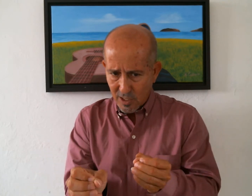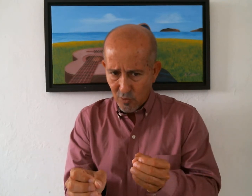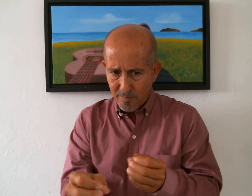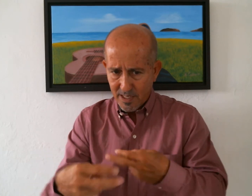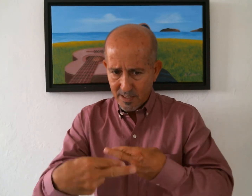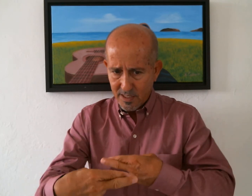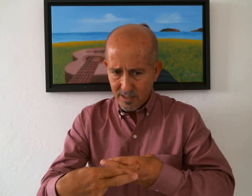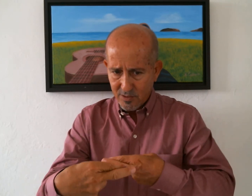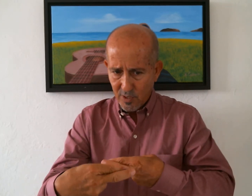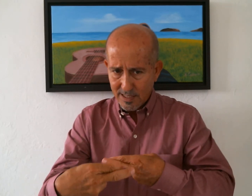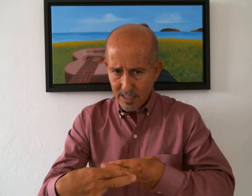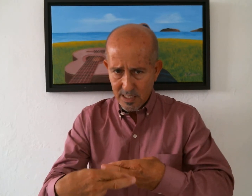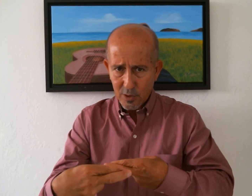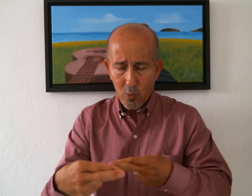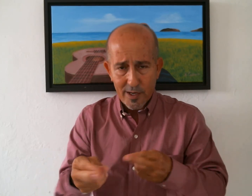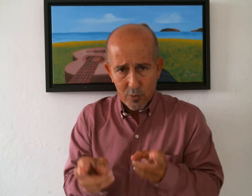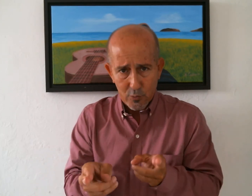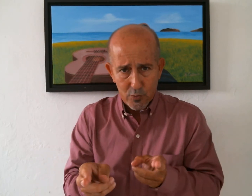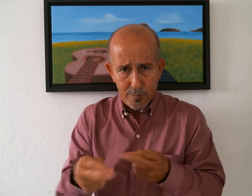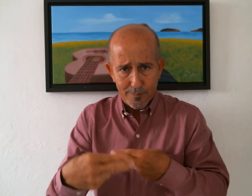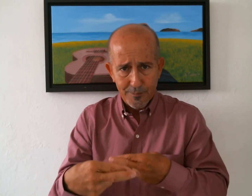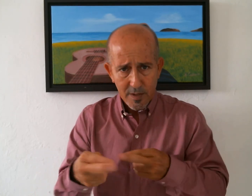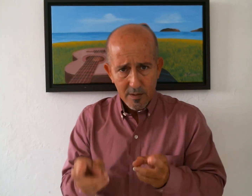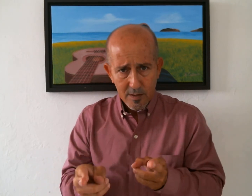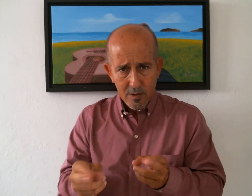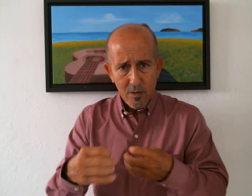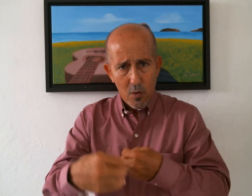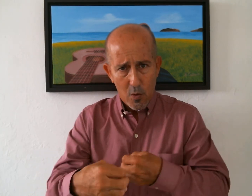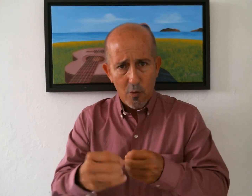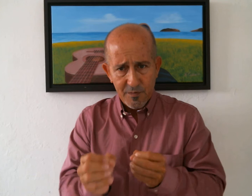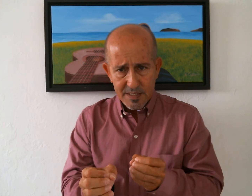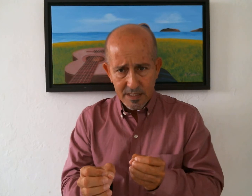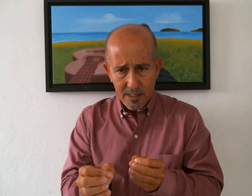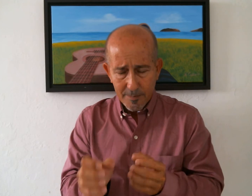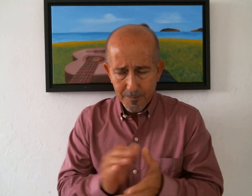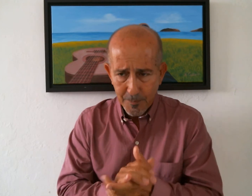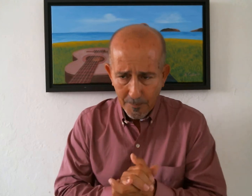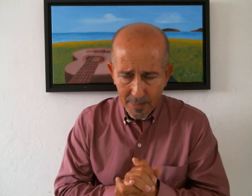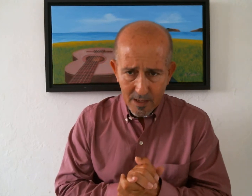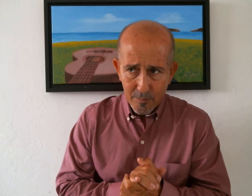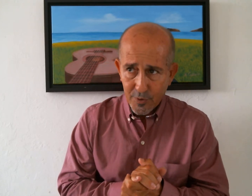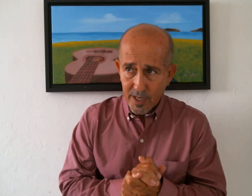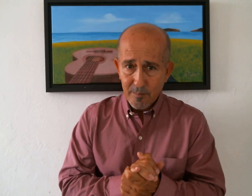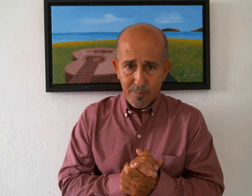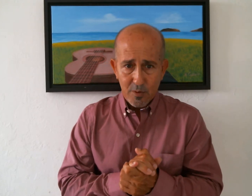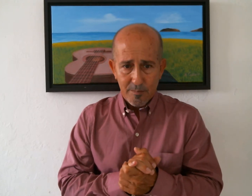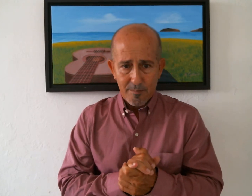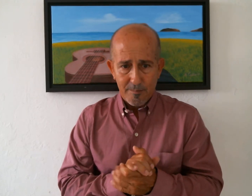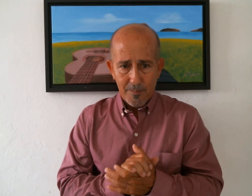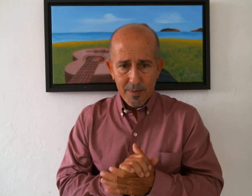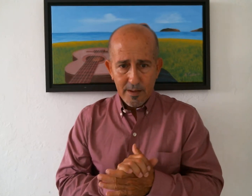dos paredes. Esto es la seña de cuatro, room, oficina. Por ejemplo,